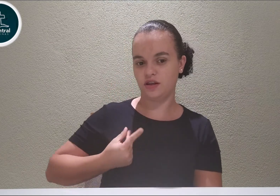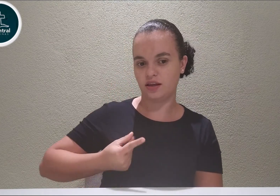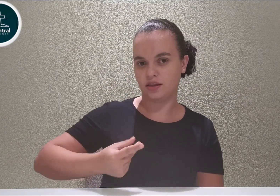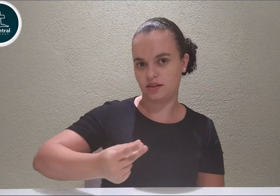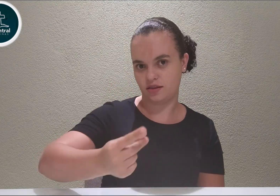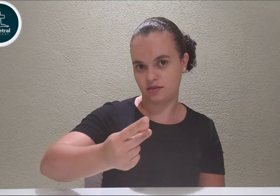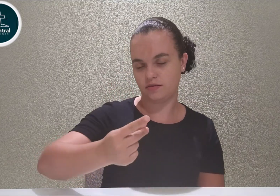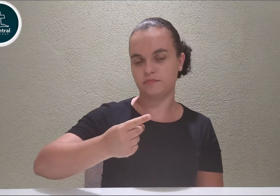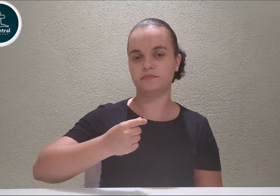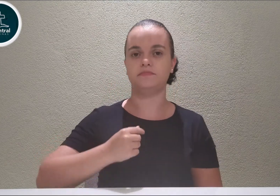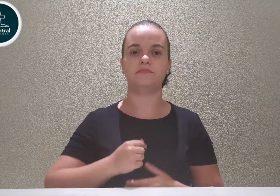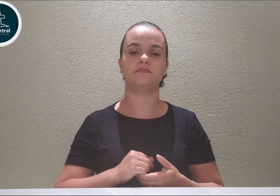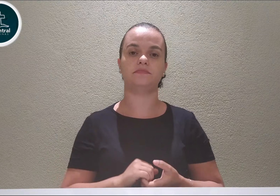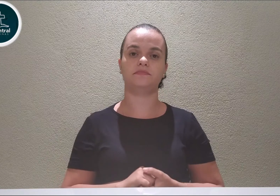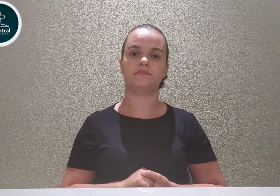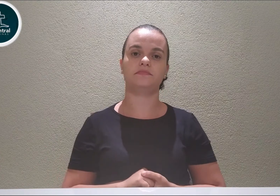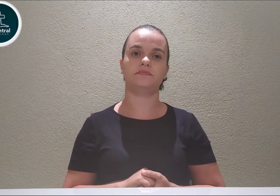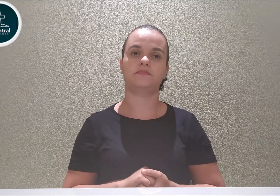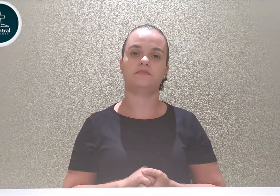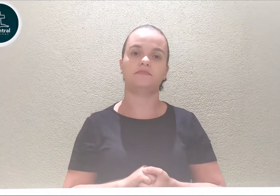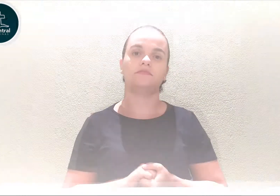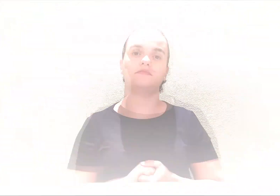pereça, mas tenha a vida eterna.